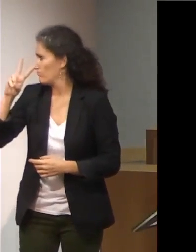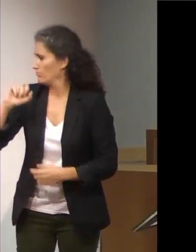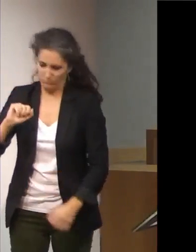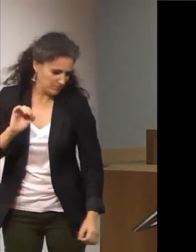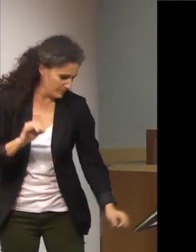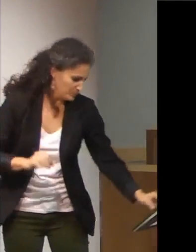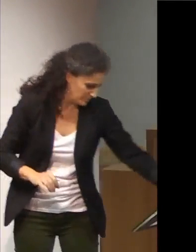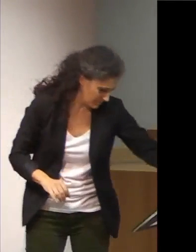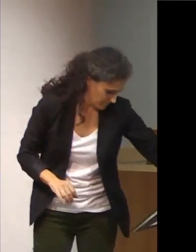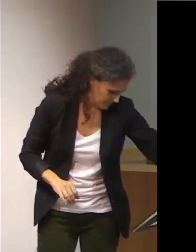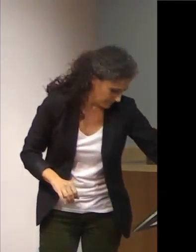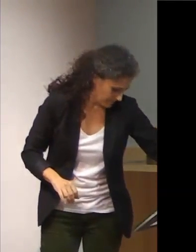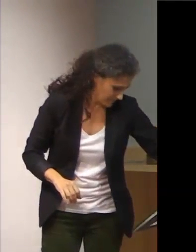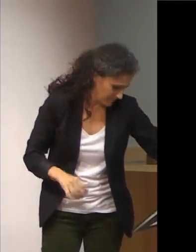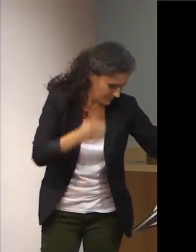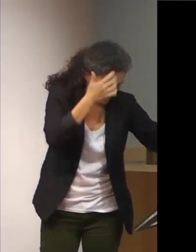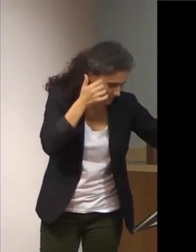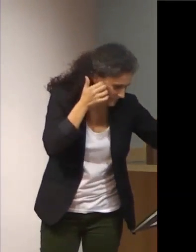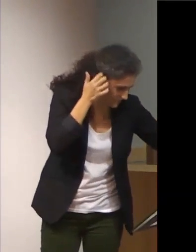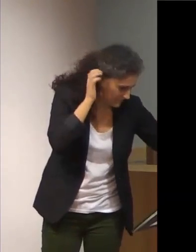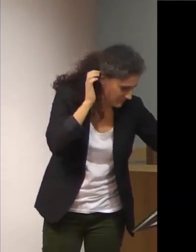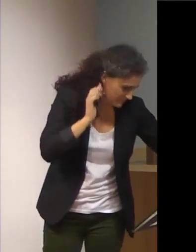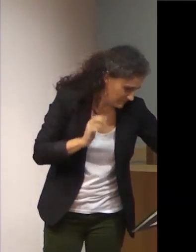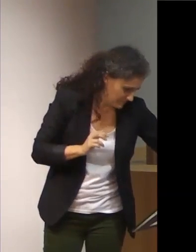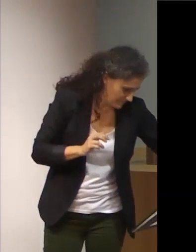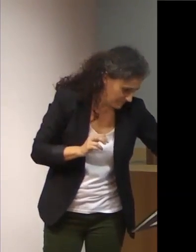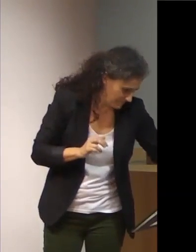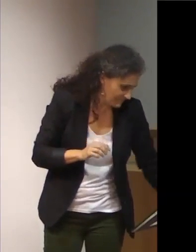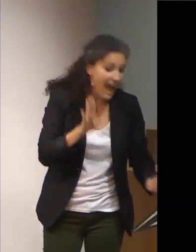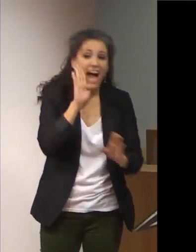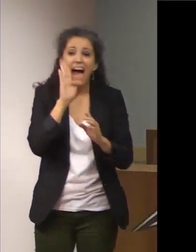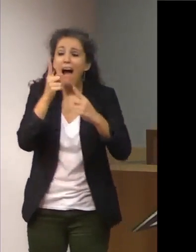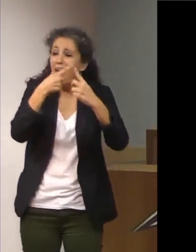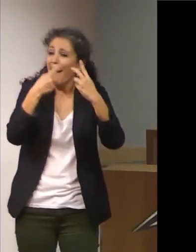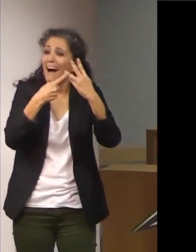faltaría trabajar en la elaboración de la propuesta curricular del c1 y